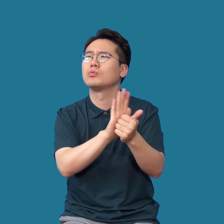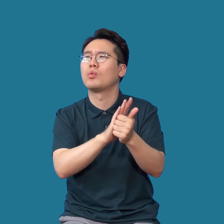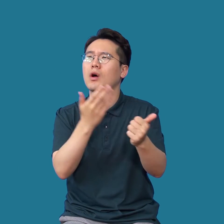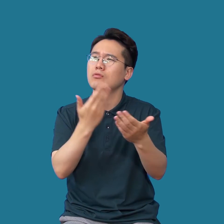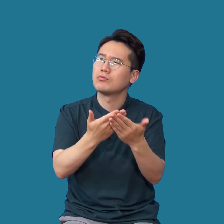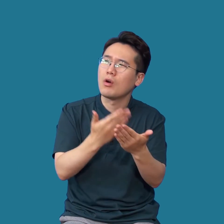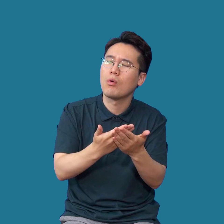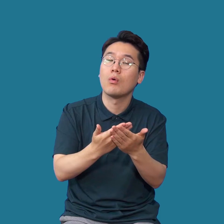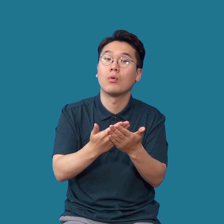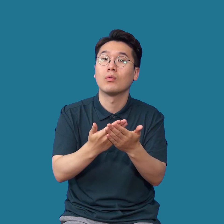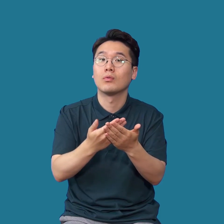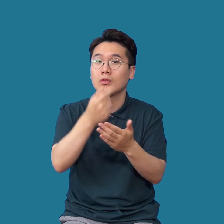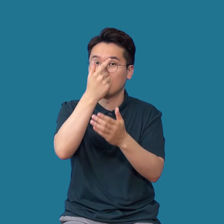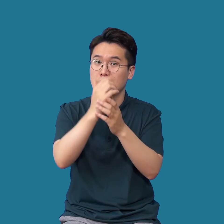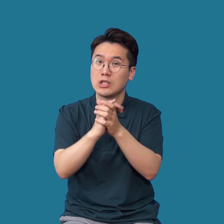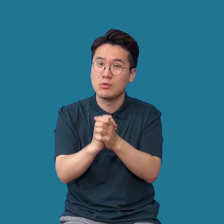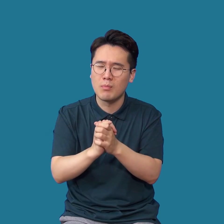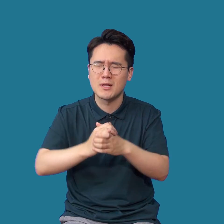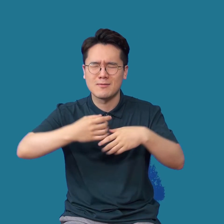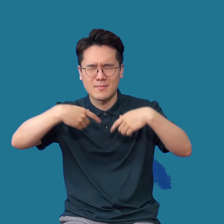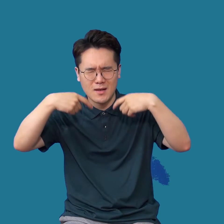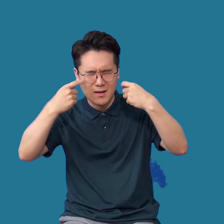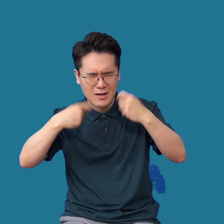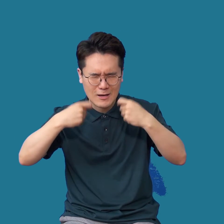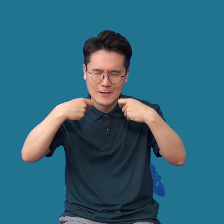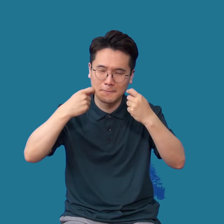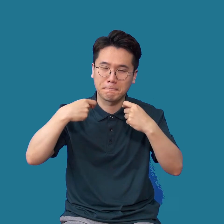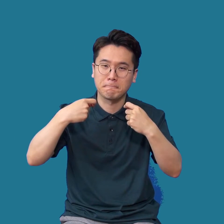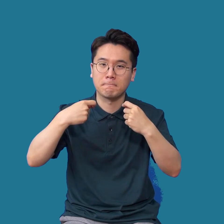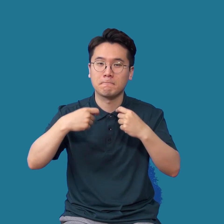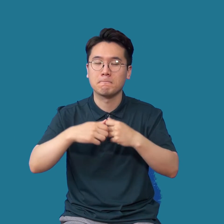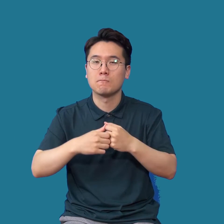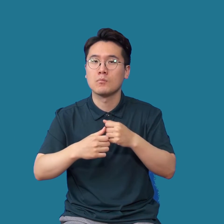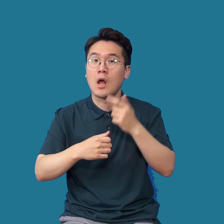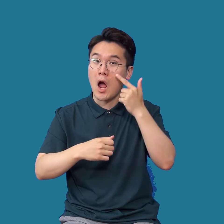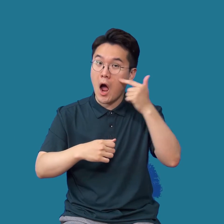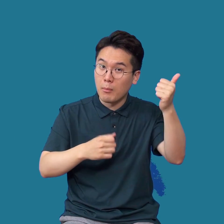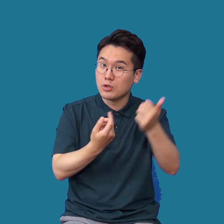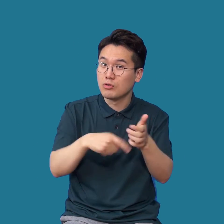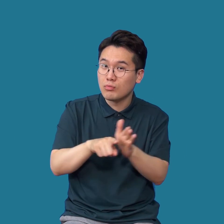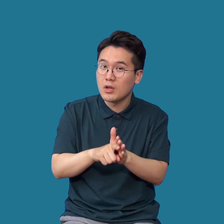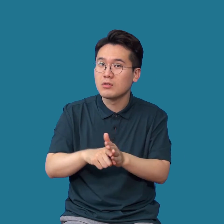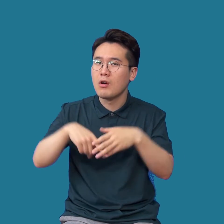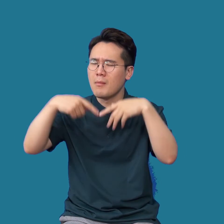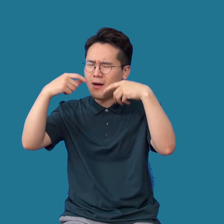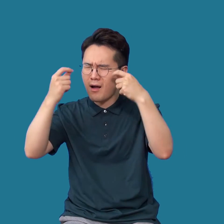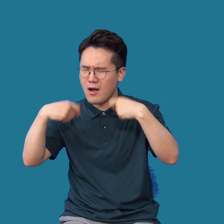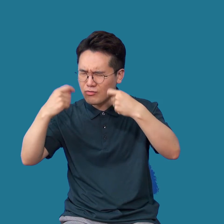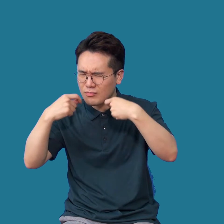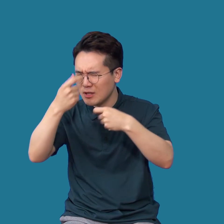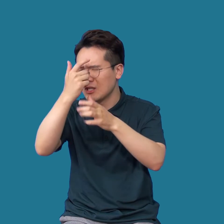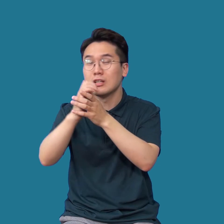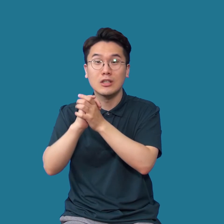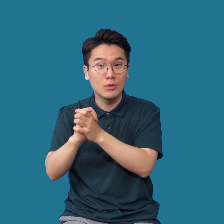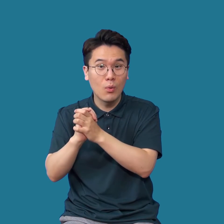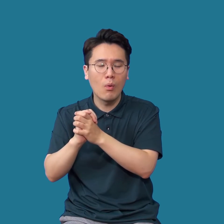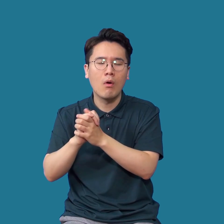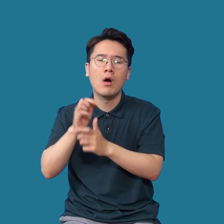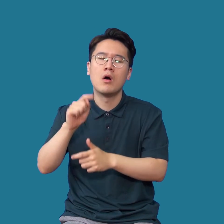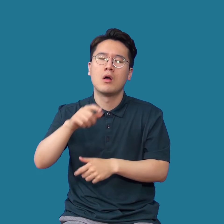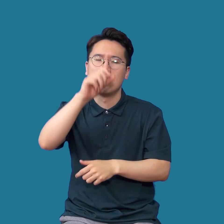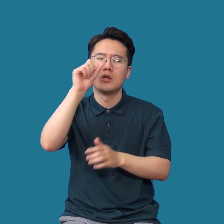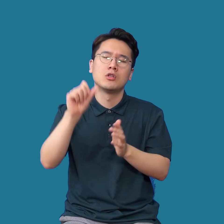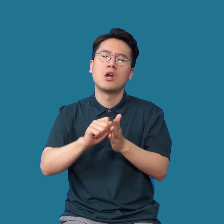어떻게 눈물이 쏟아지는지, 진짜 아버지를 위해서 그렇게 울면서 기도한 것은 난생 처음이었습니다.